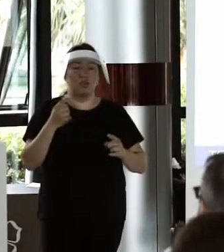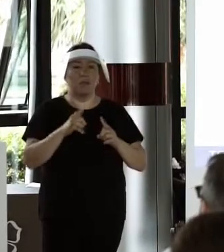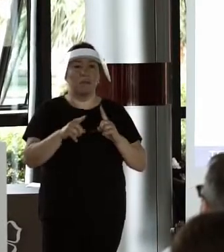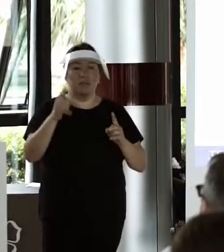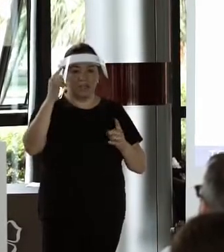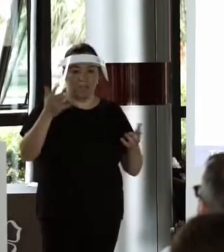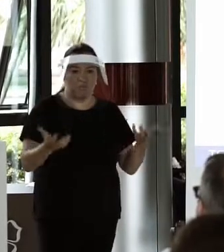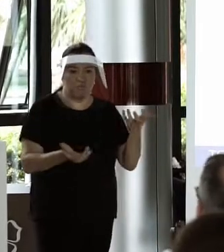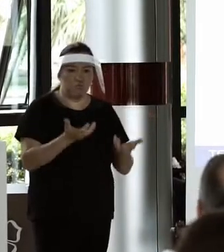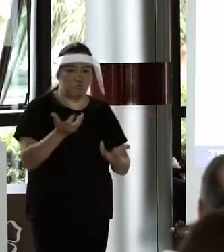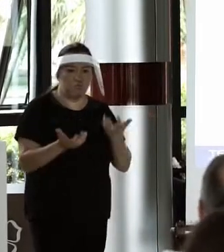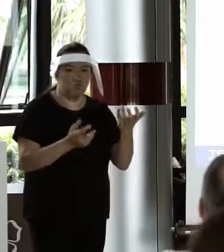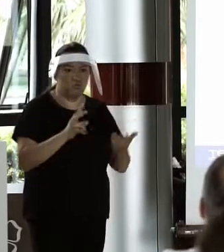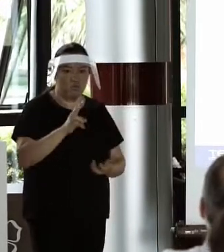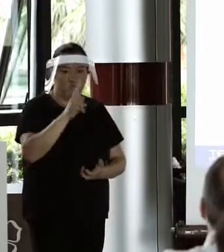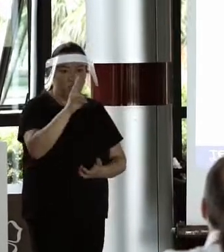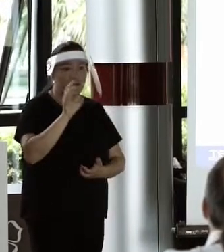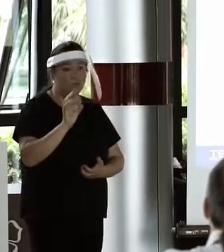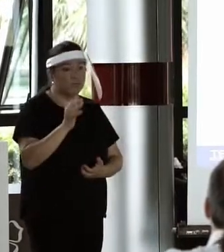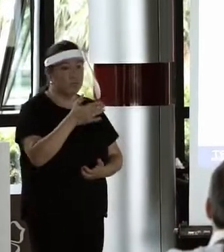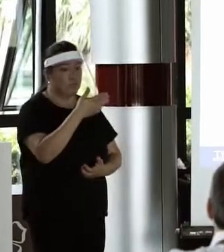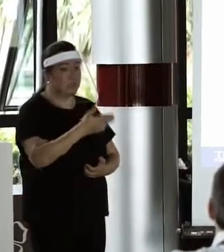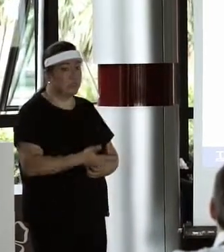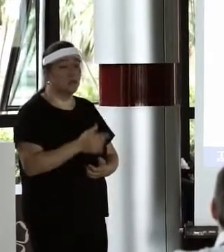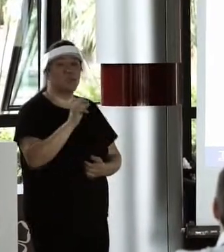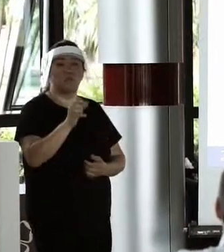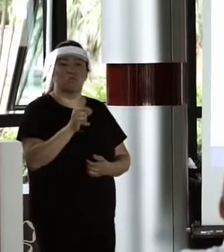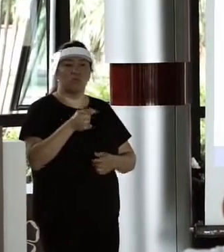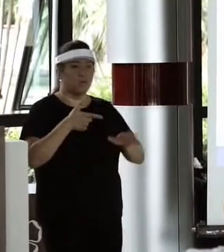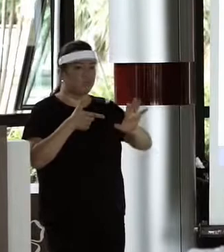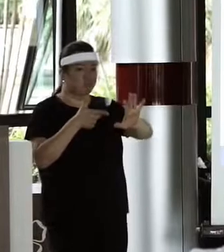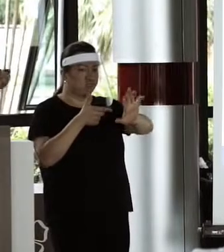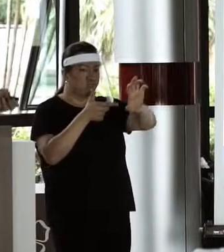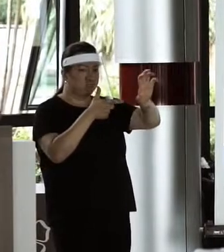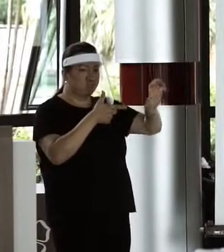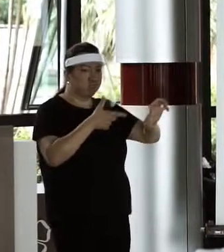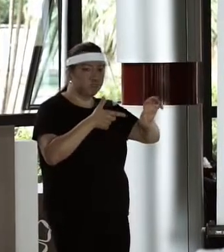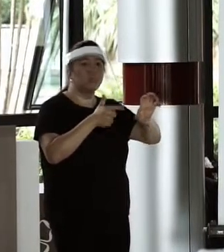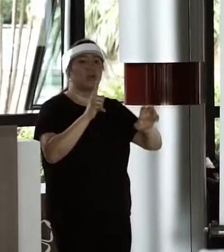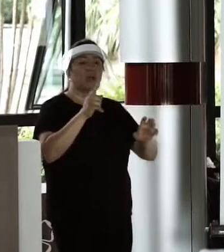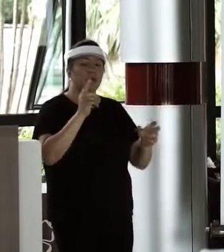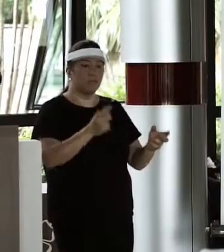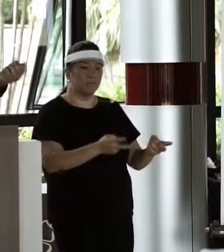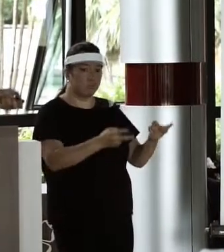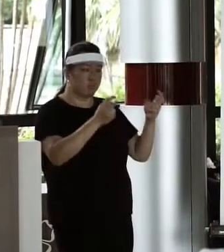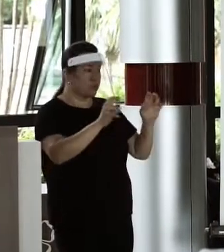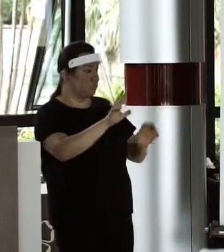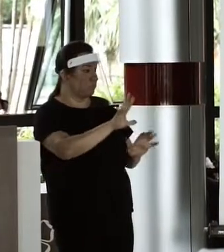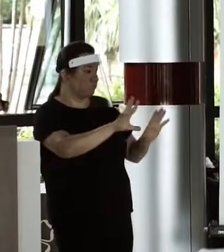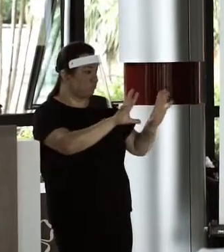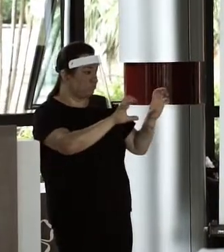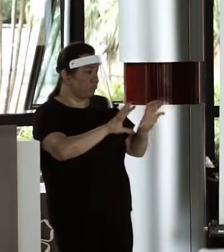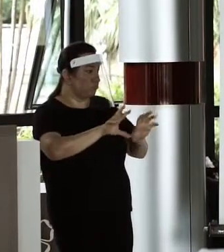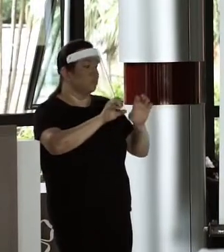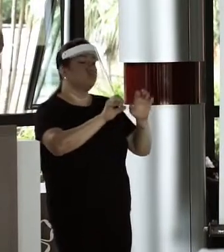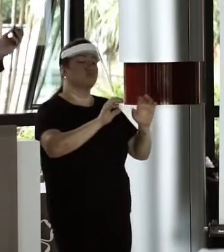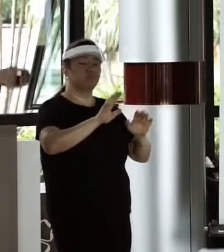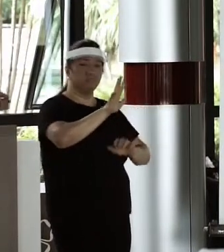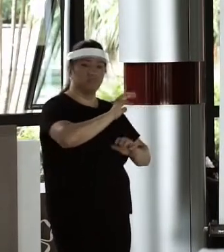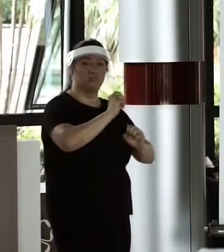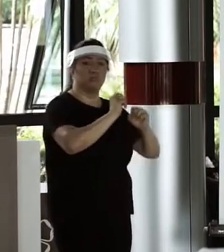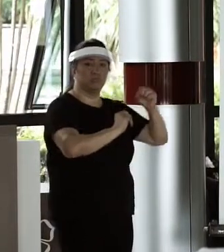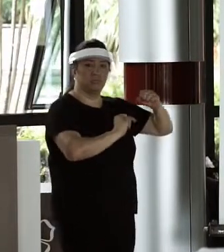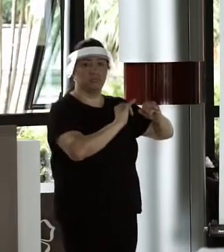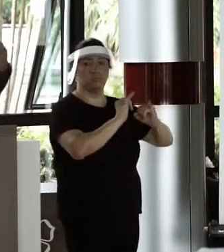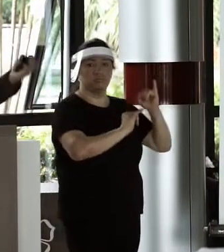de pneus, coisas desse tipo, né? Então a termografia, pessoal, ela tem aplicações que vão desde a área industrial, né, com